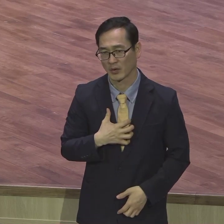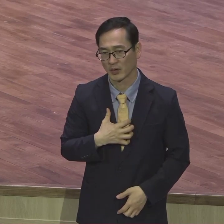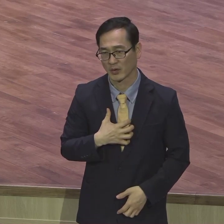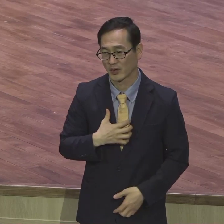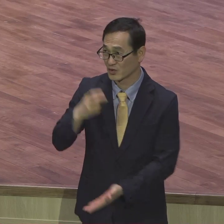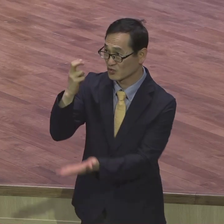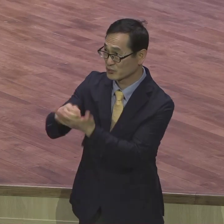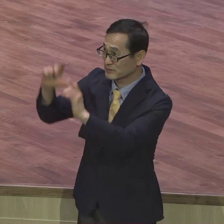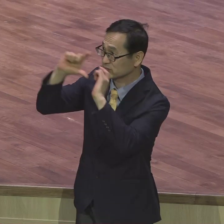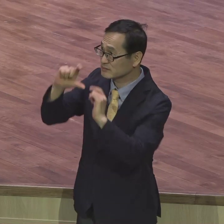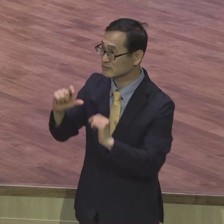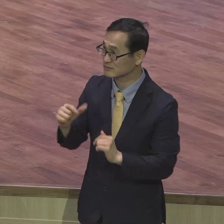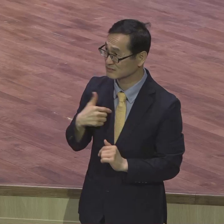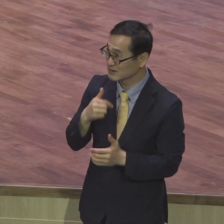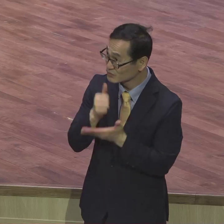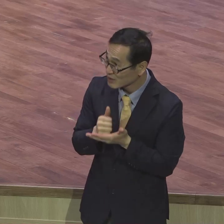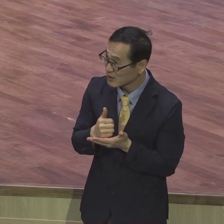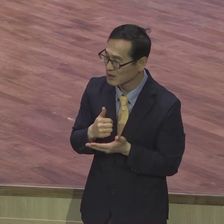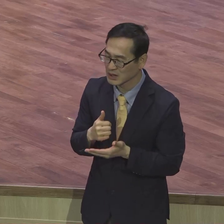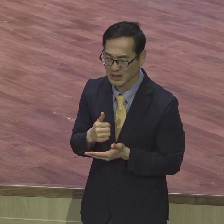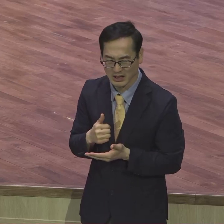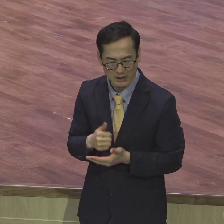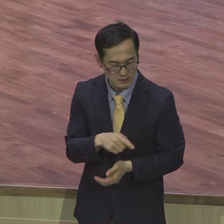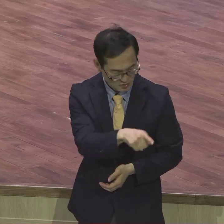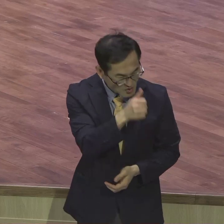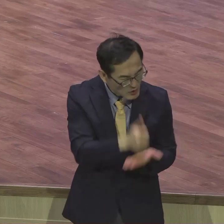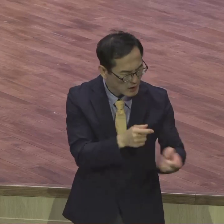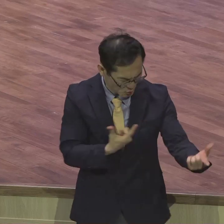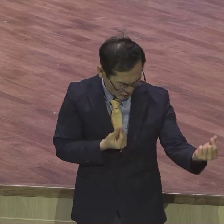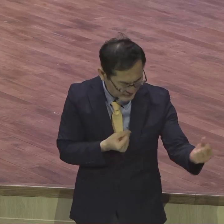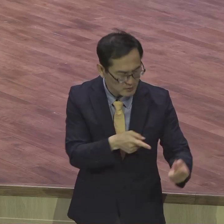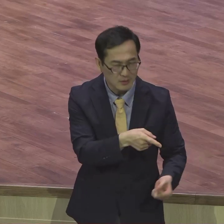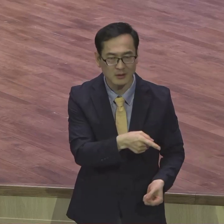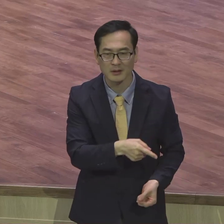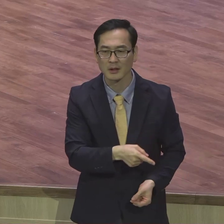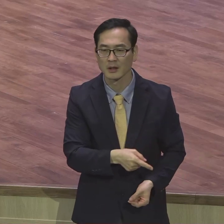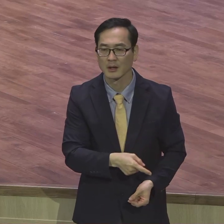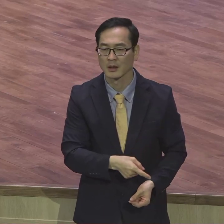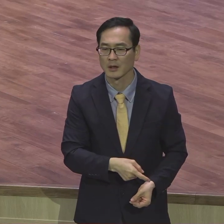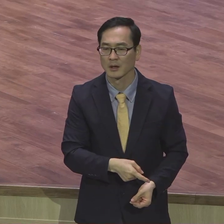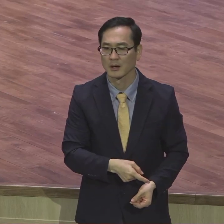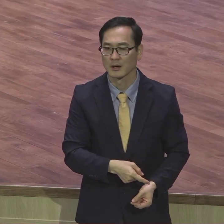이래가지고 교회 안에서 맨날 문제투성이에요. 율법으로 잡혀서